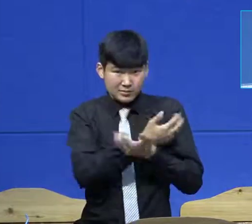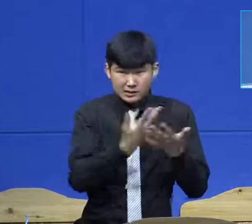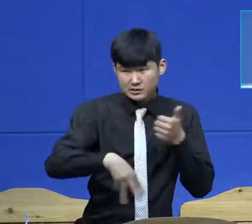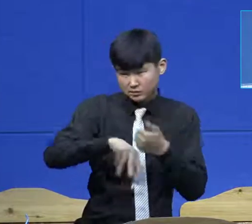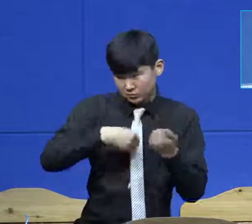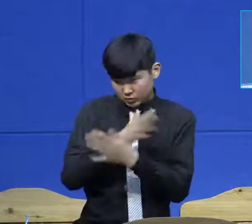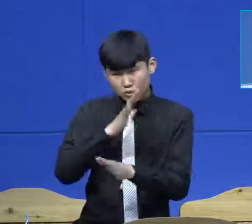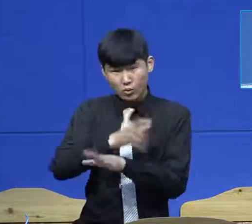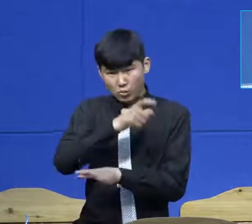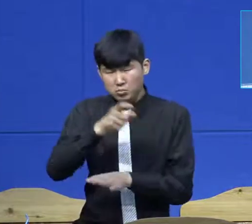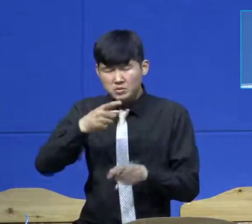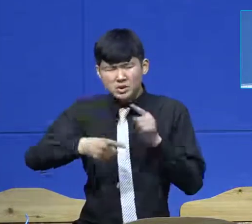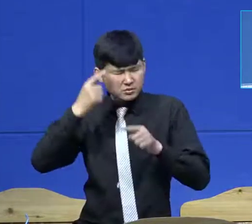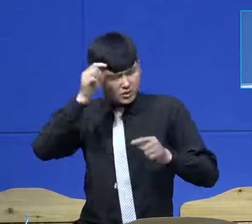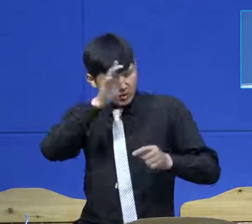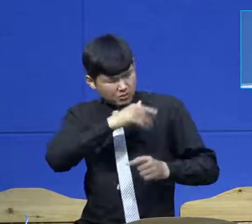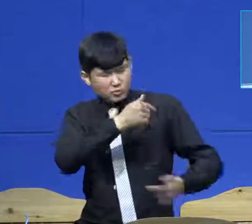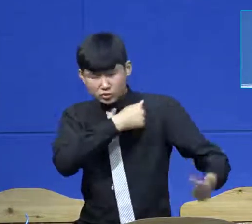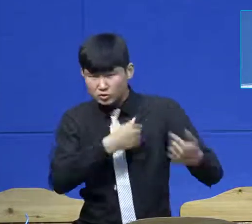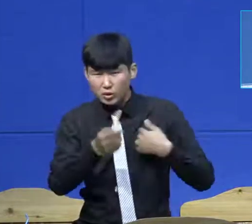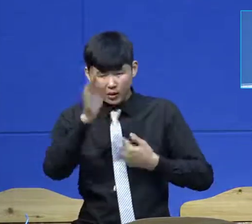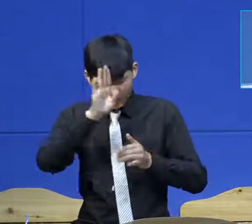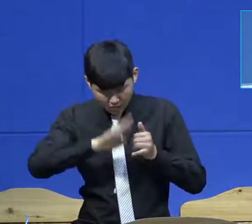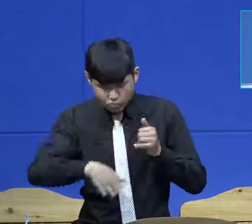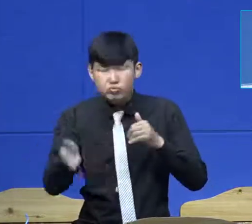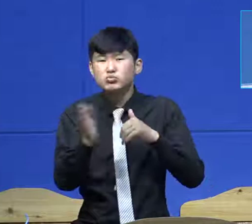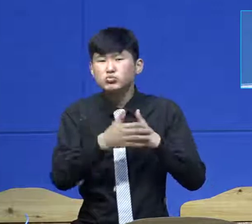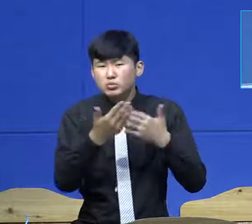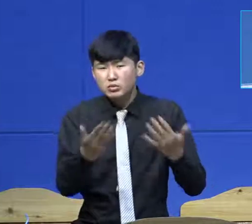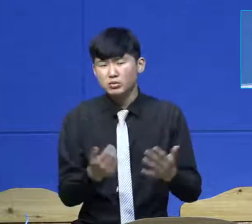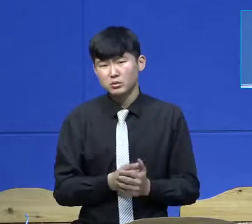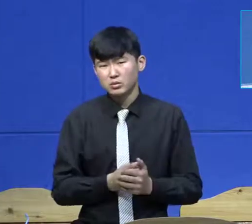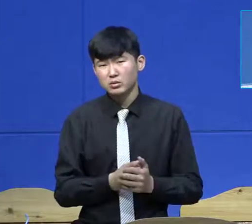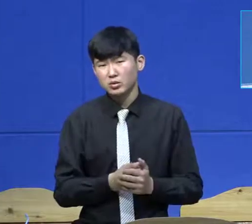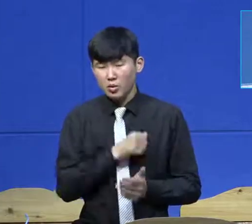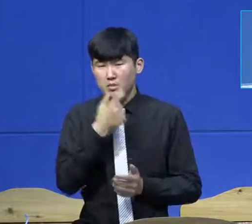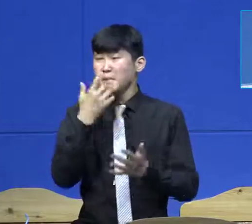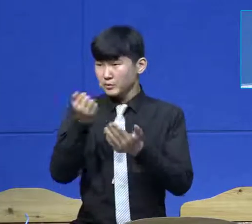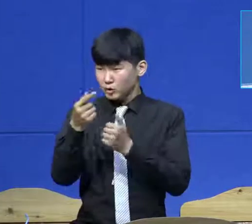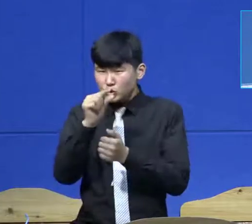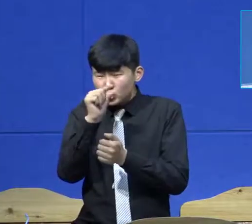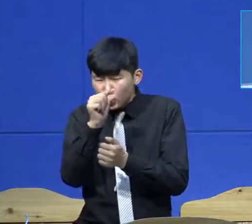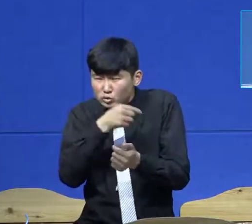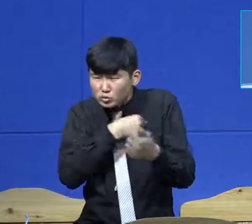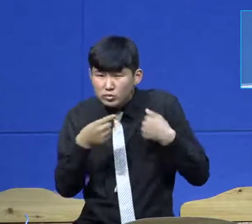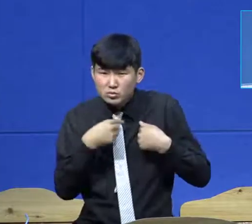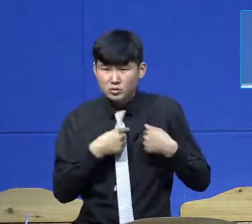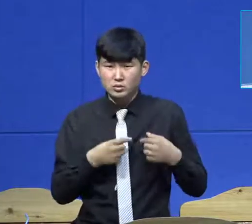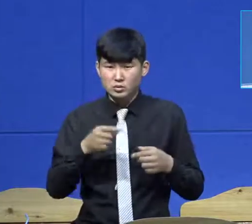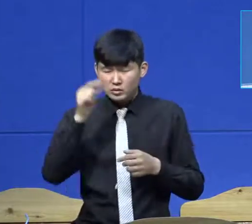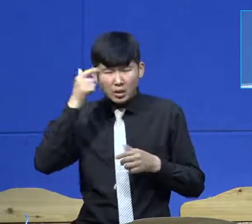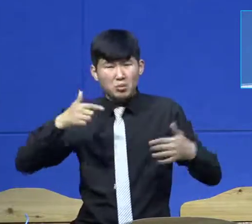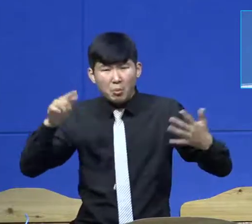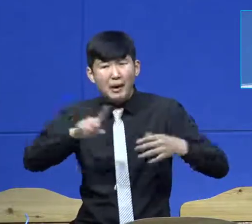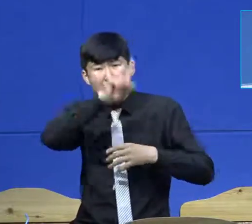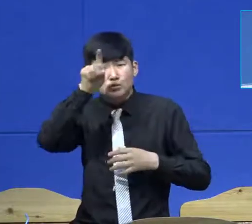их аимштай зовлонг дормжиллыг амсч сүлдө өгцгээлээ. Өөрийнх нь амсчихаа тэр жоохон зовлон тэгтлээ нэх асуудал